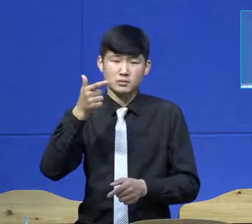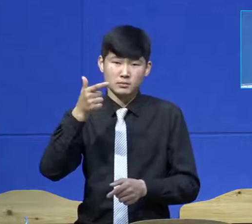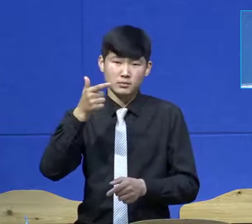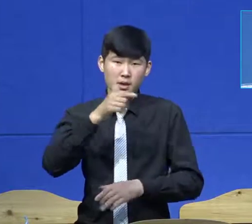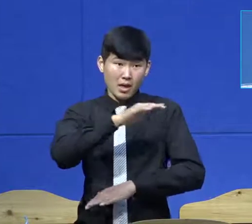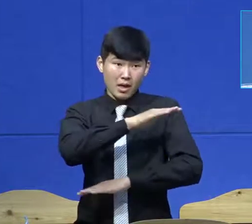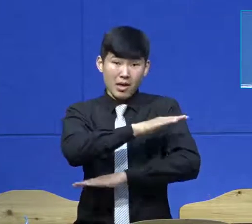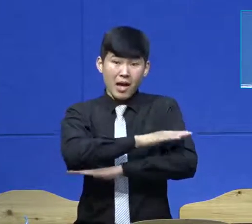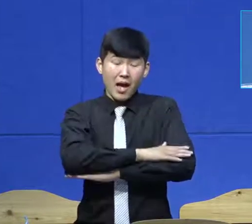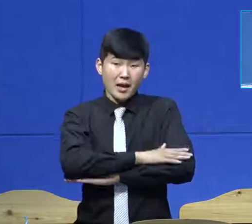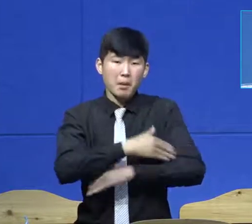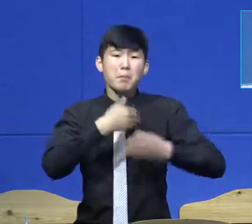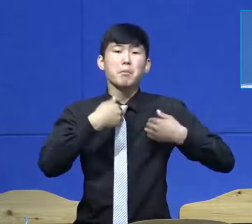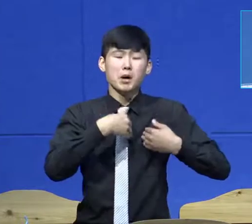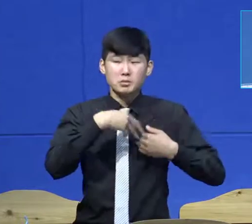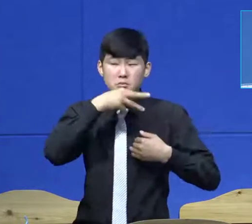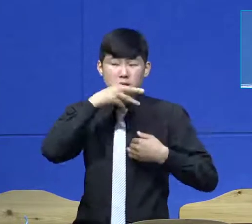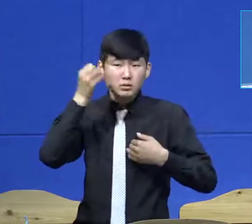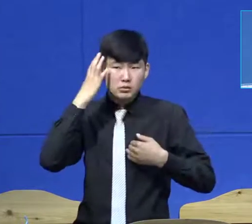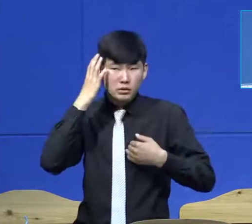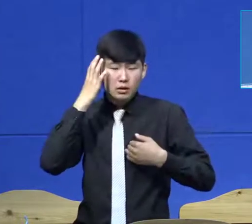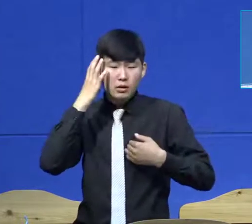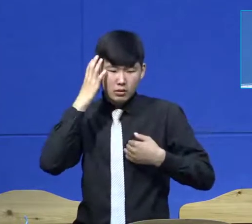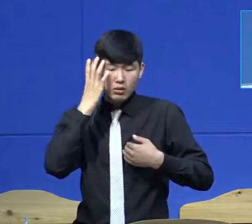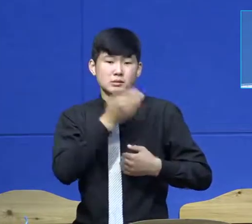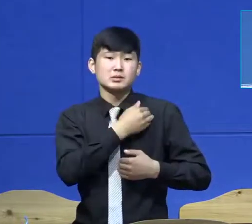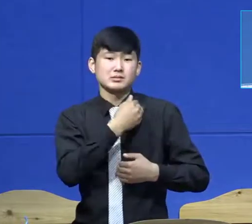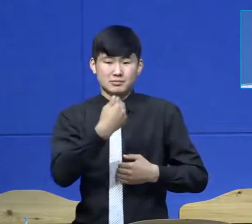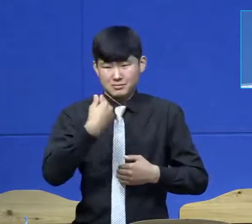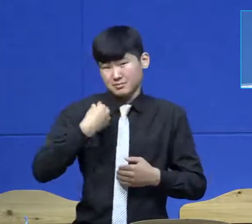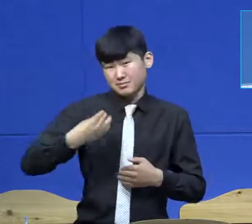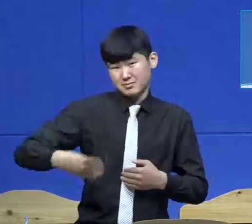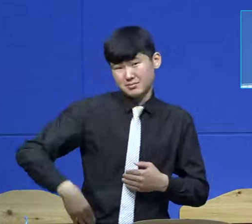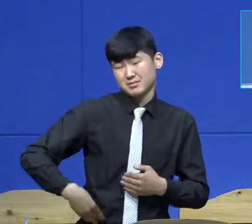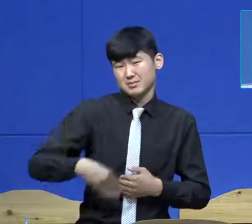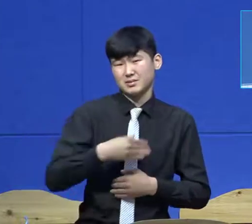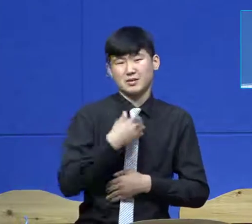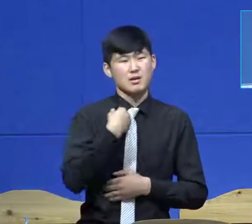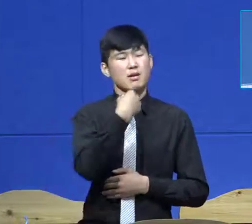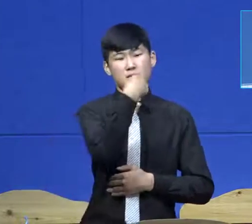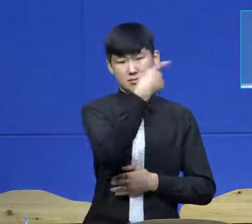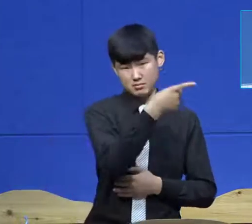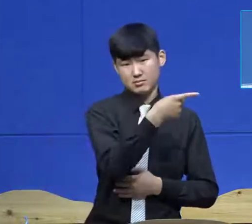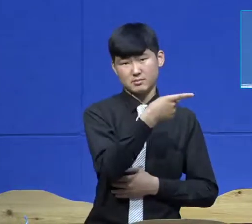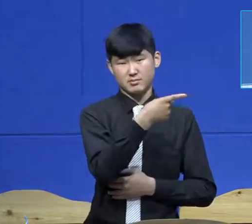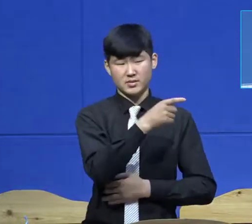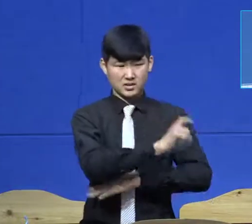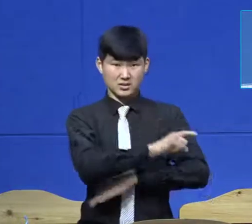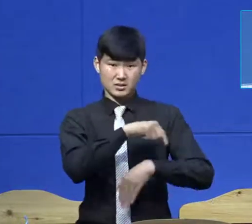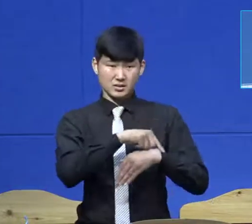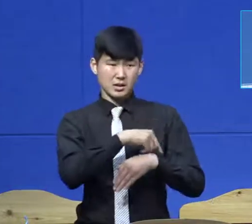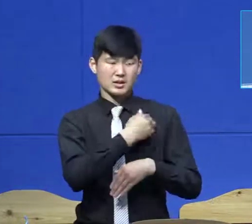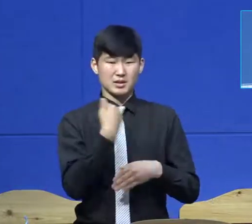Ангийнхан багш нь тэрийг мэдсэн байна. Сонсоод захиралдаа хэлж өгсөн. Хэд нэг өдөр хичээлийн цаг дээр захирлын